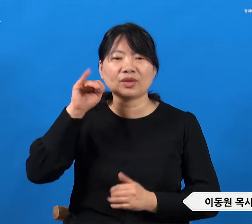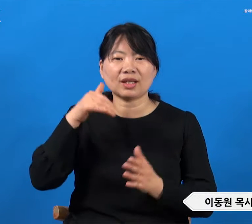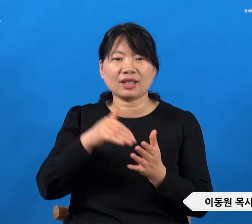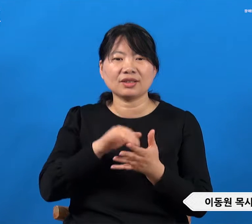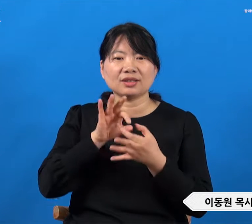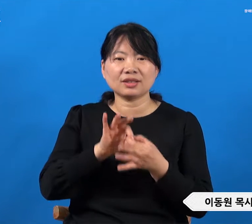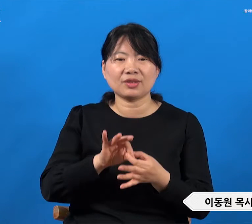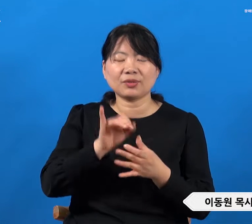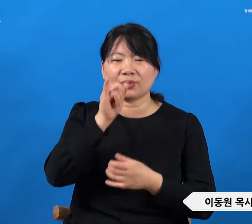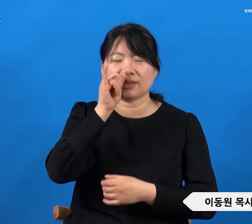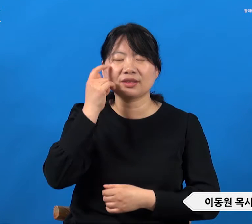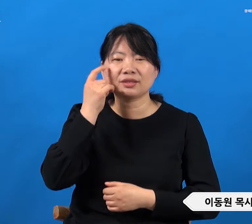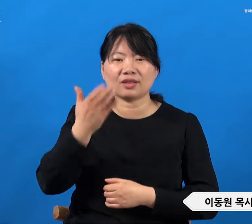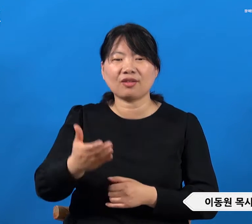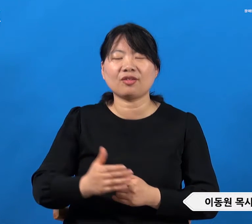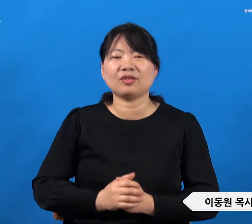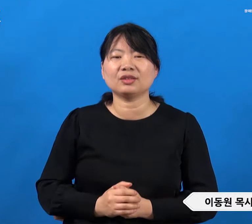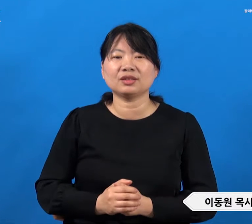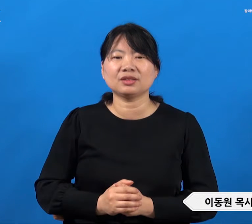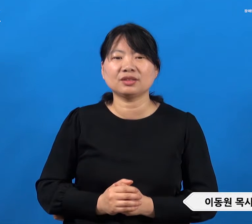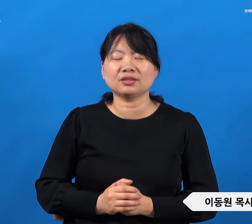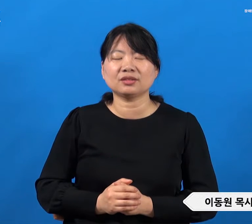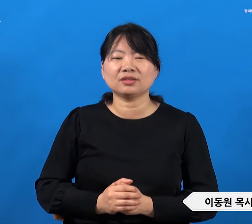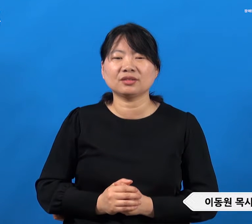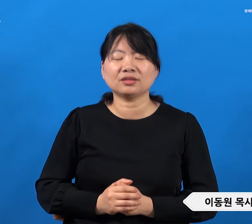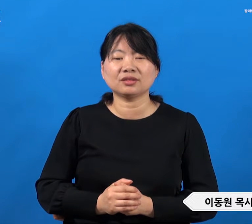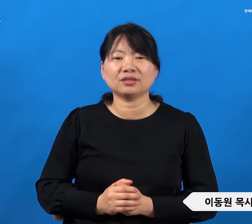언제까지 끝없이 하겠습니까?